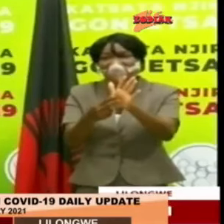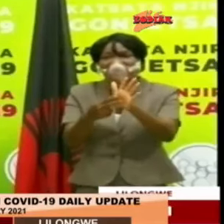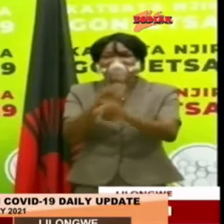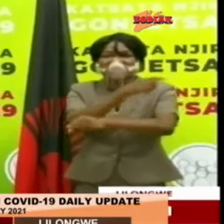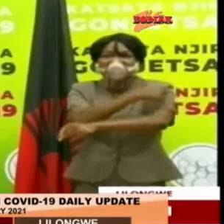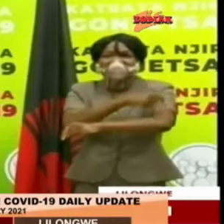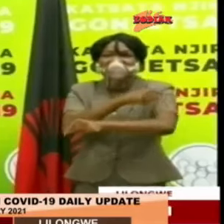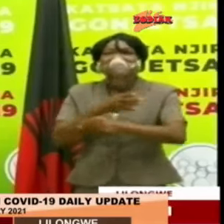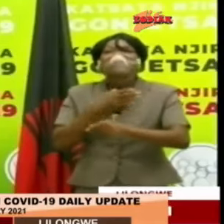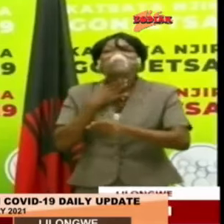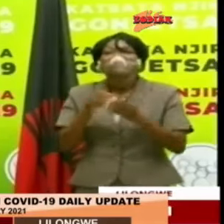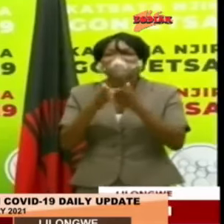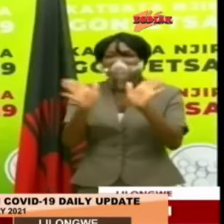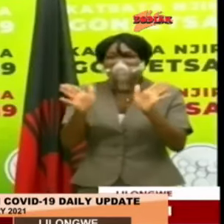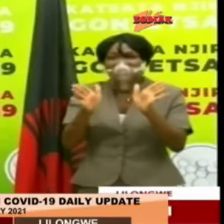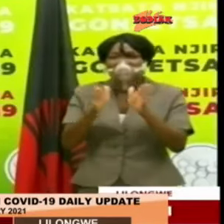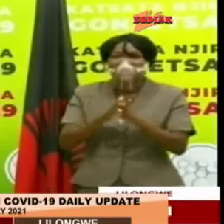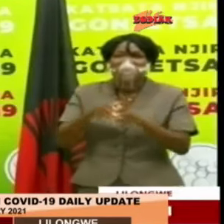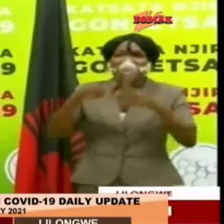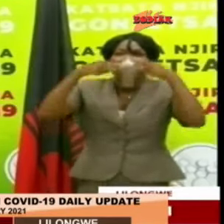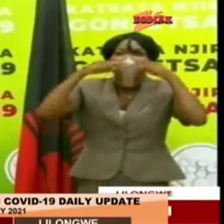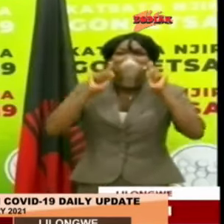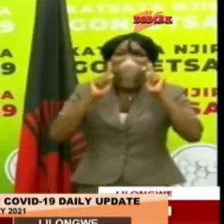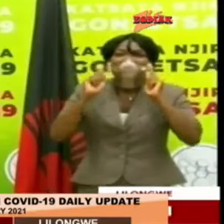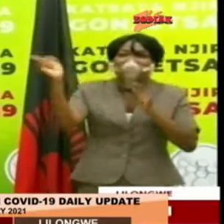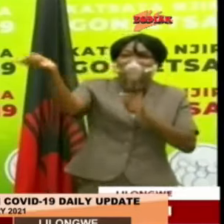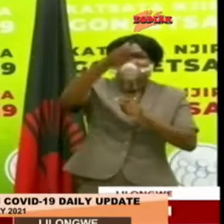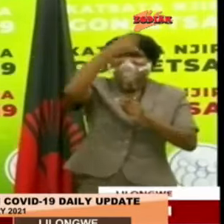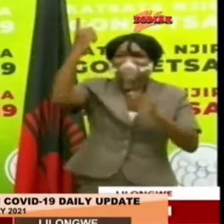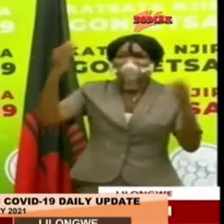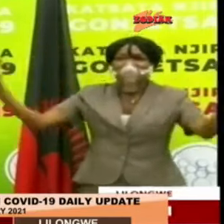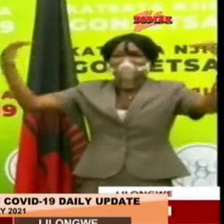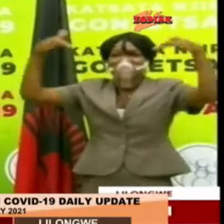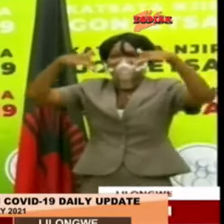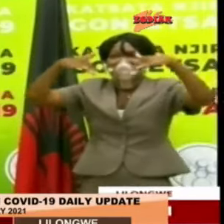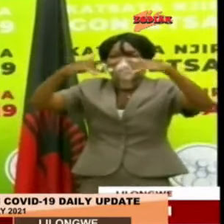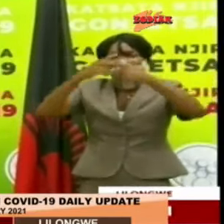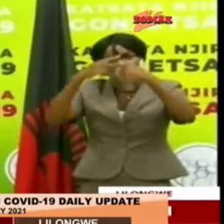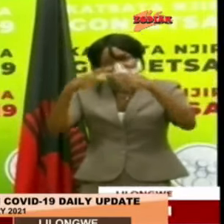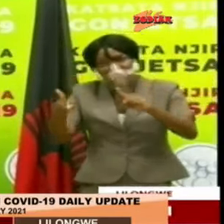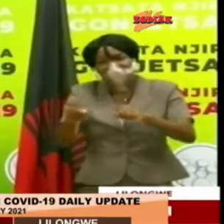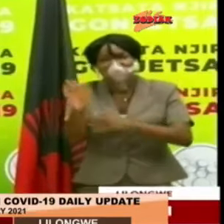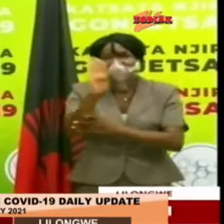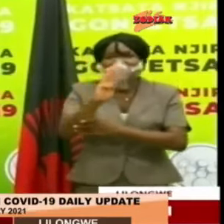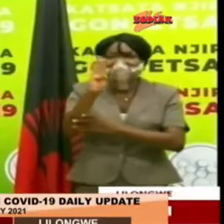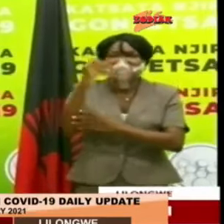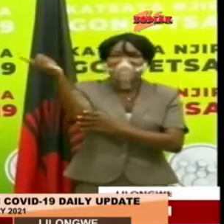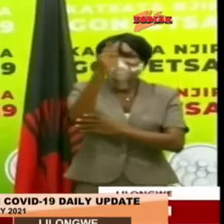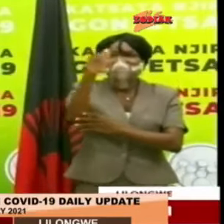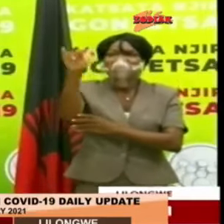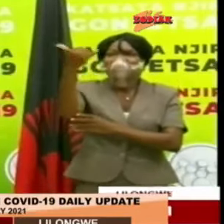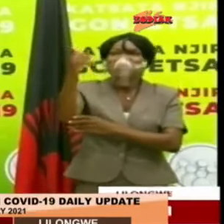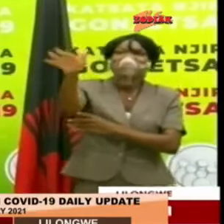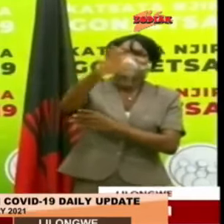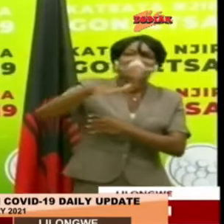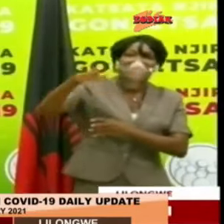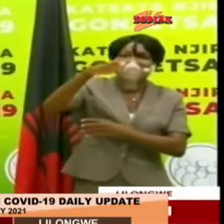Bingu National Stadium komanso chimene titsegule ku Blanta National Youth Center ndiye kuti